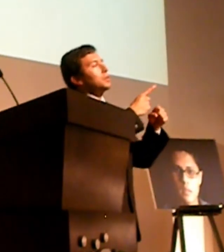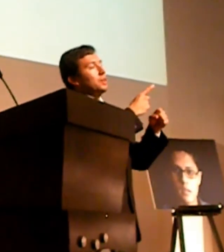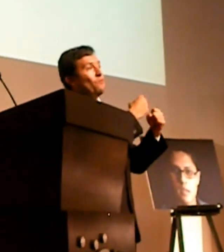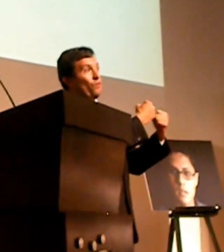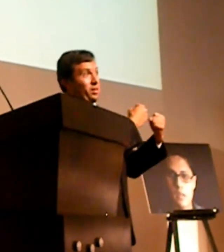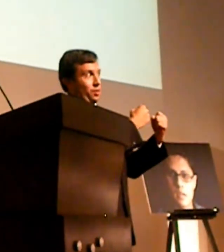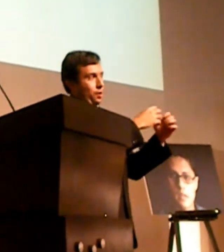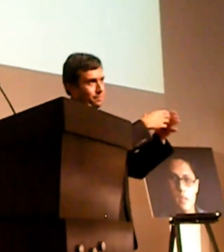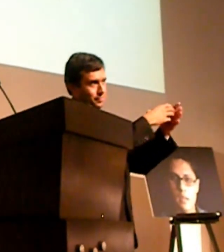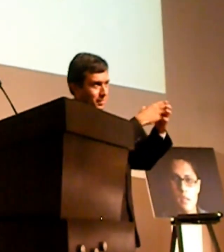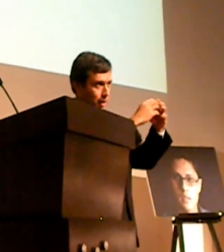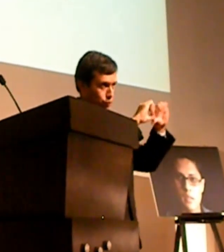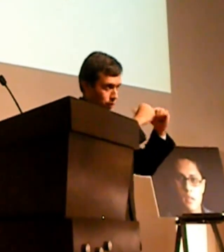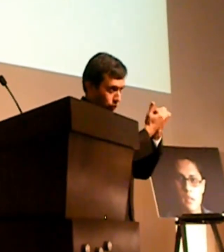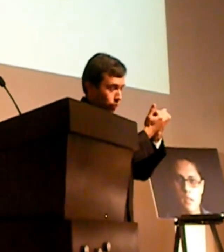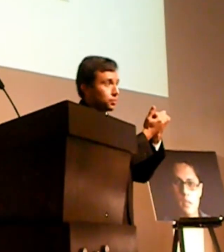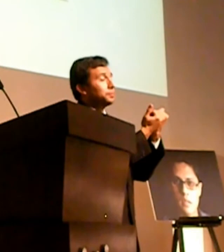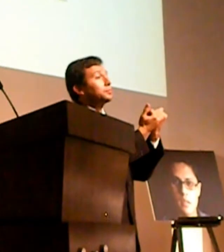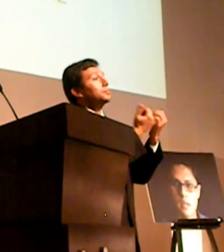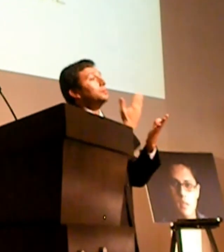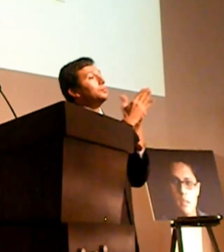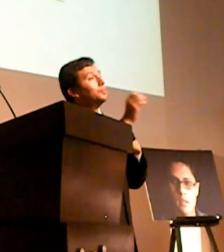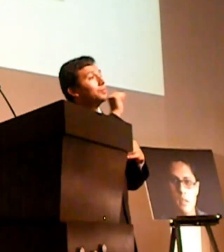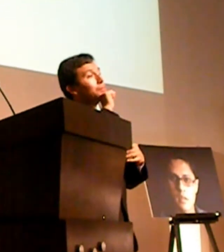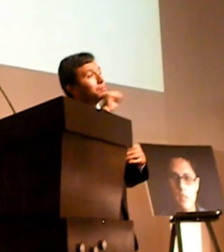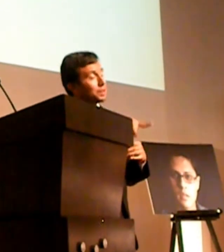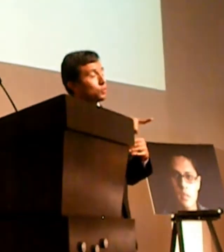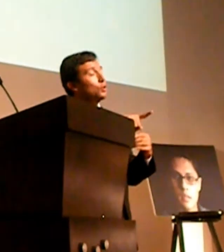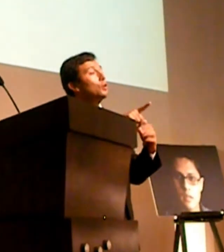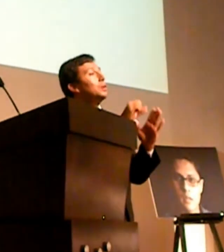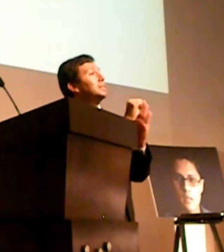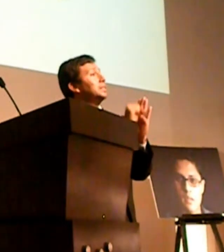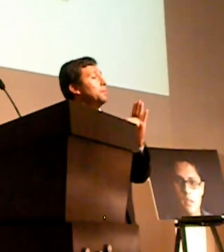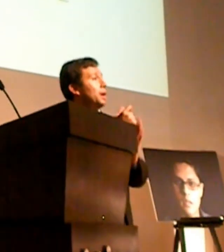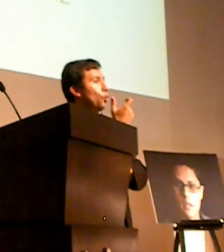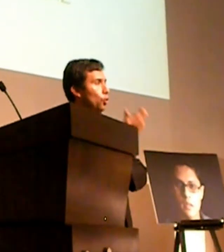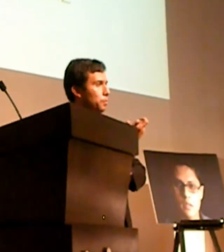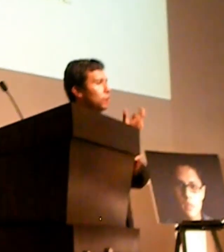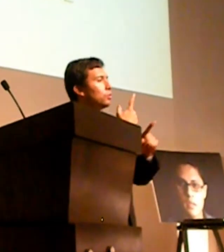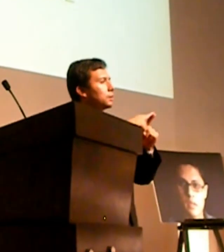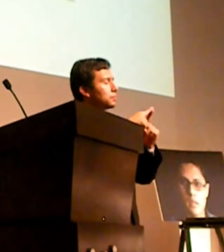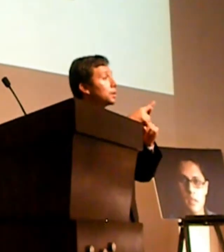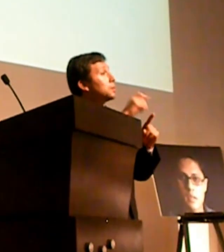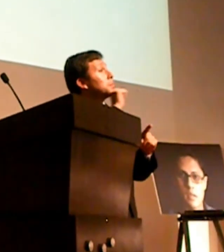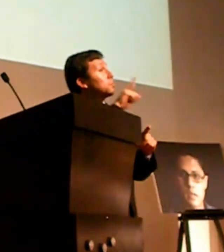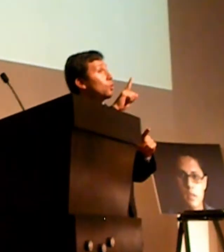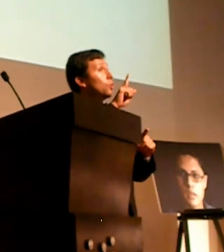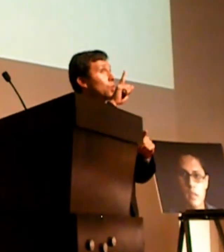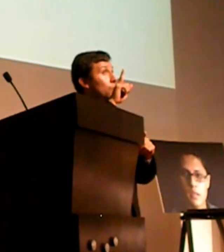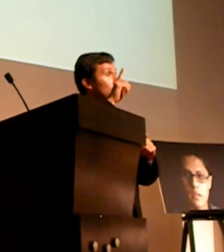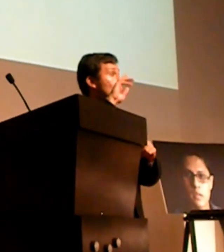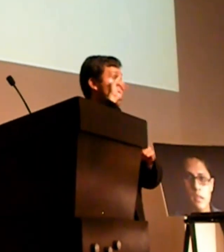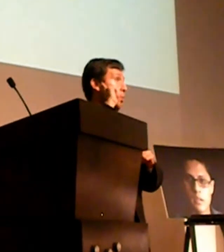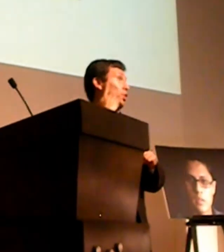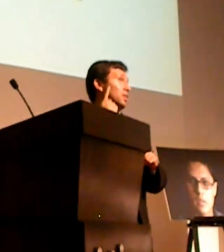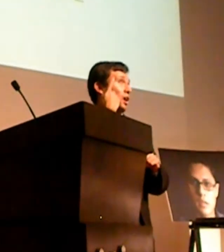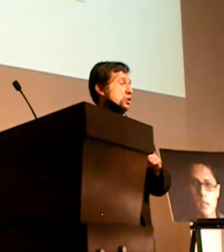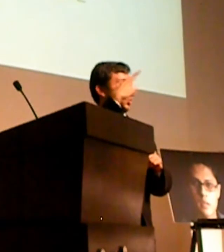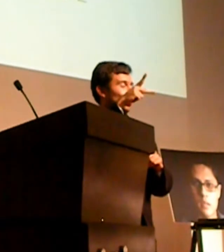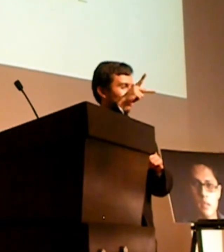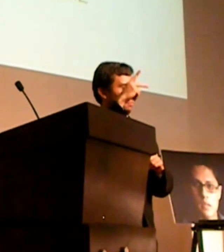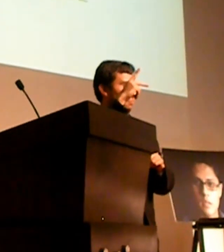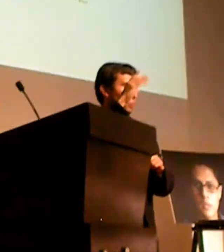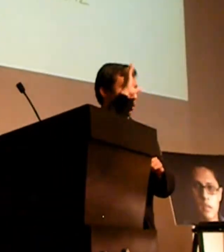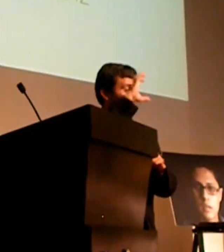la reeducación social, la revisión del sistema económico y la modificación de la cultura política. Requiere vernos